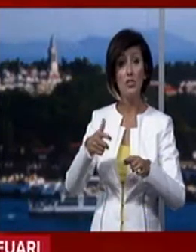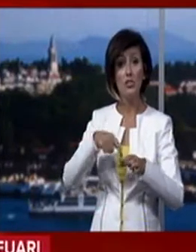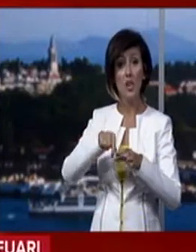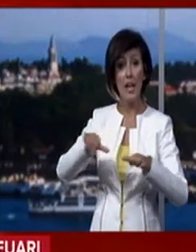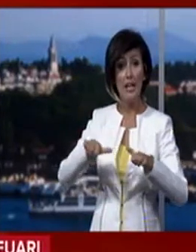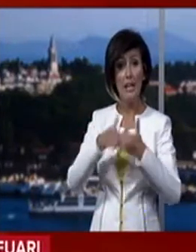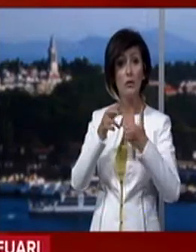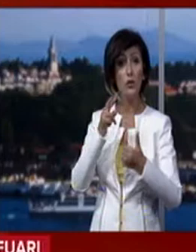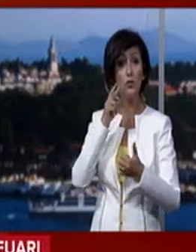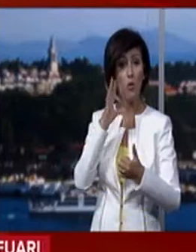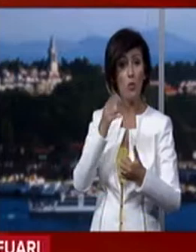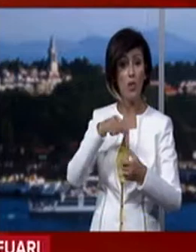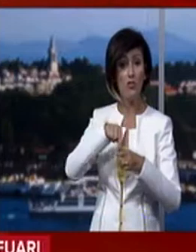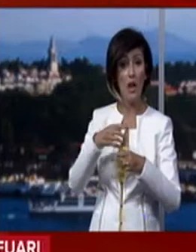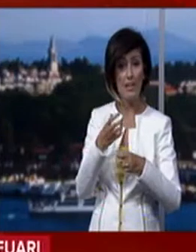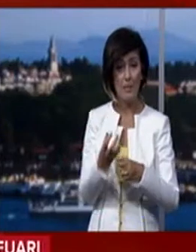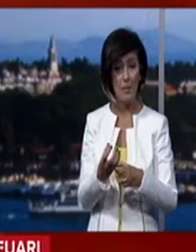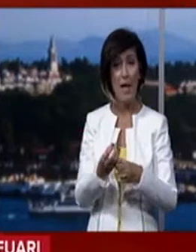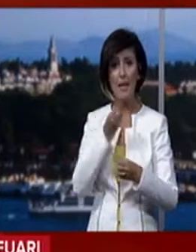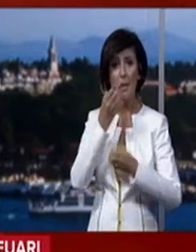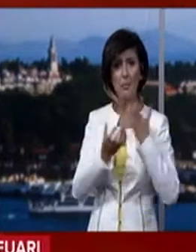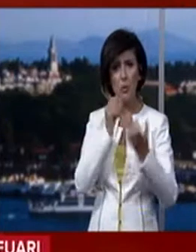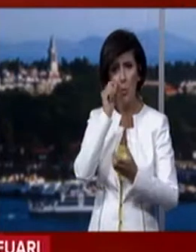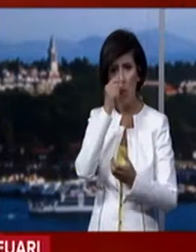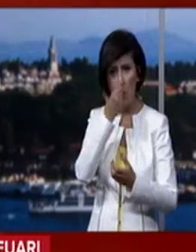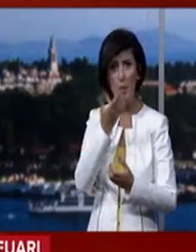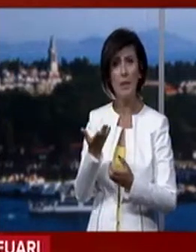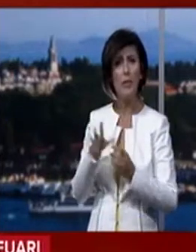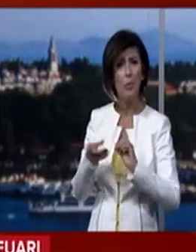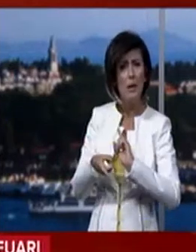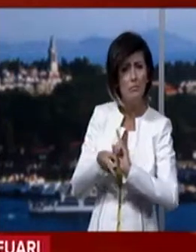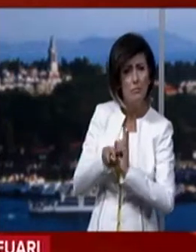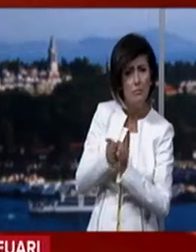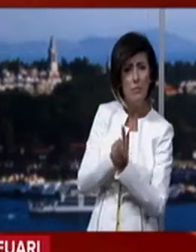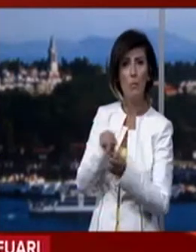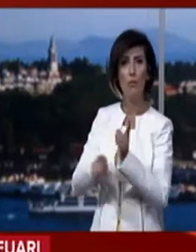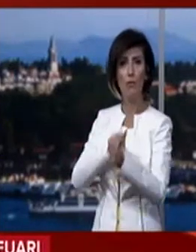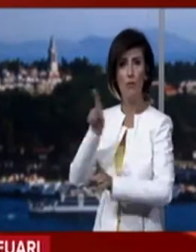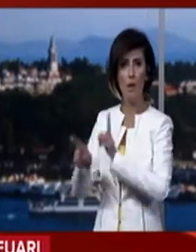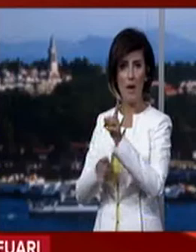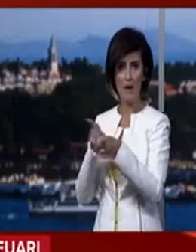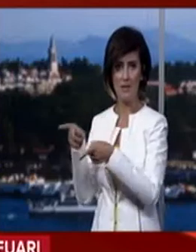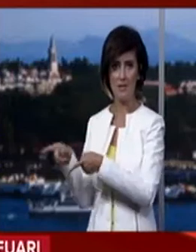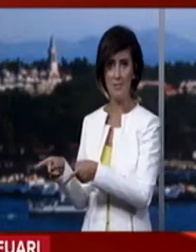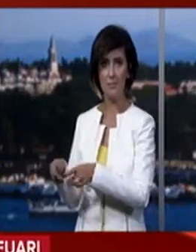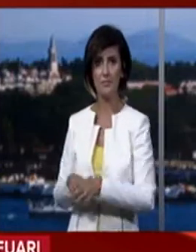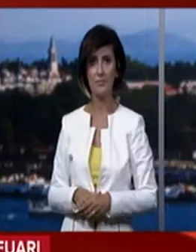tabakları, yemek pişirmeyi daha kolay ve eğlenceli hale getiren tüm araç gereçler bu fuarda.